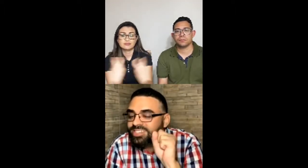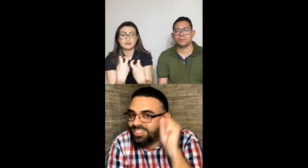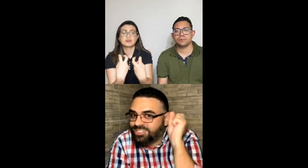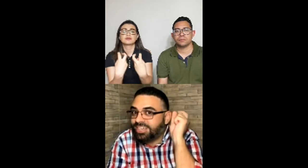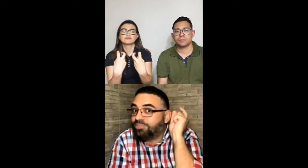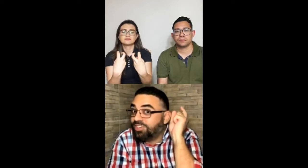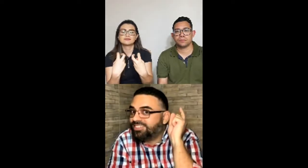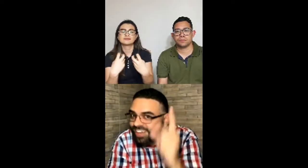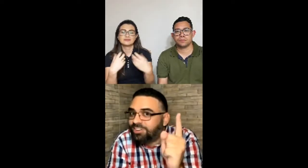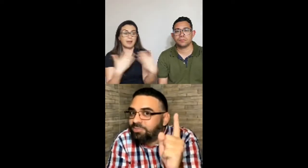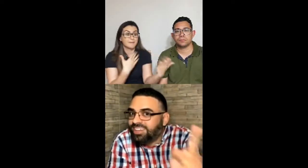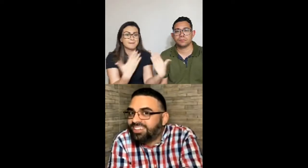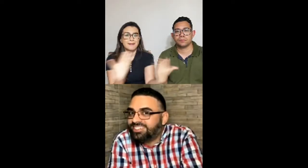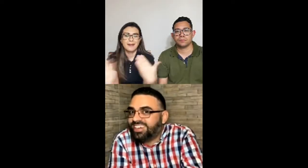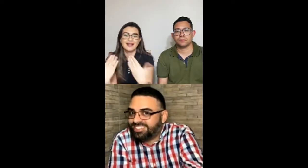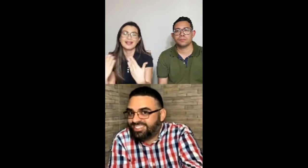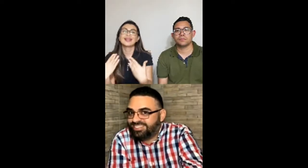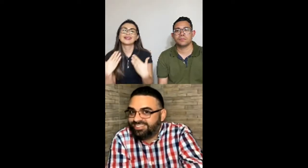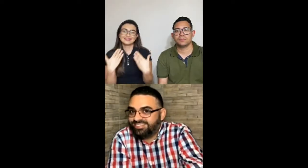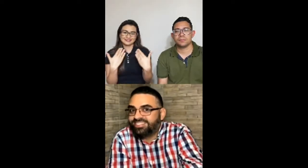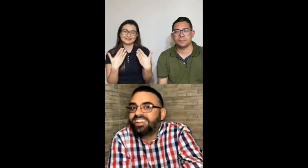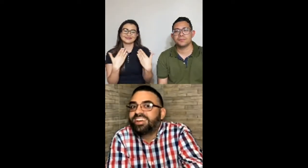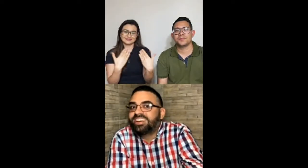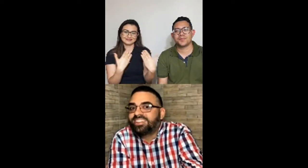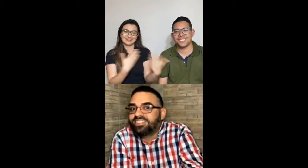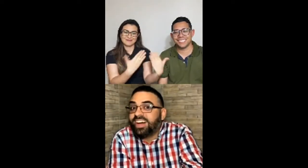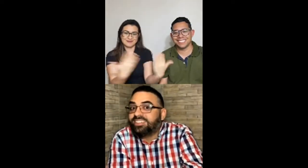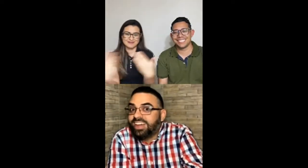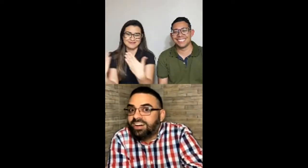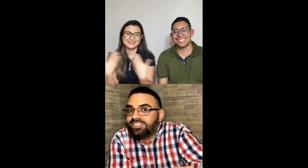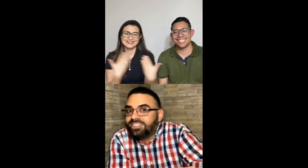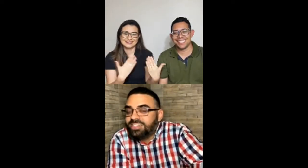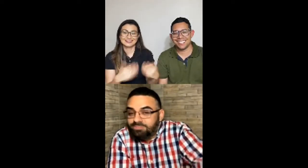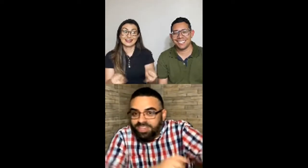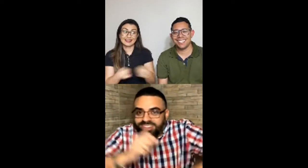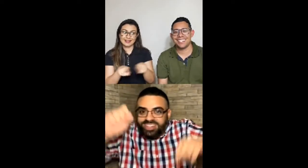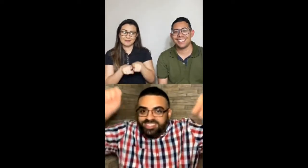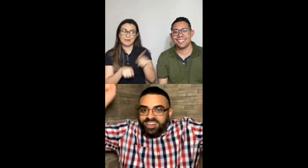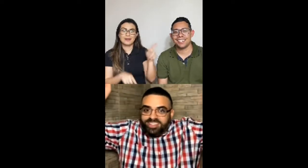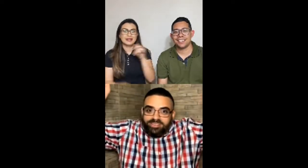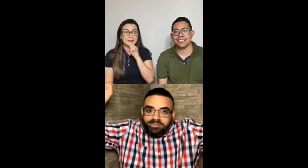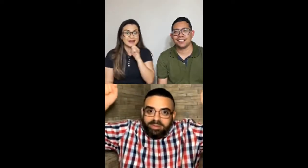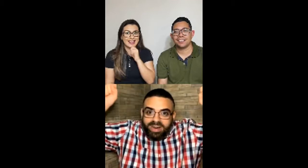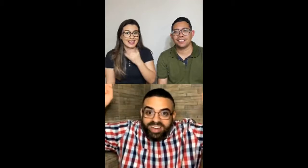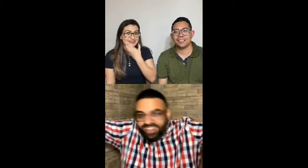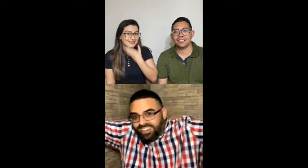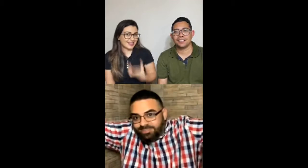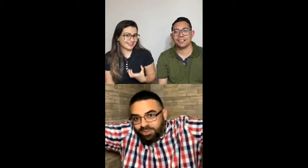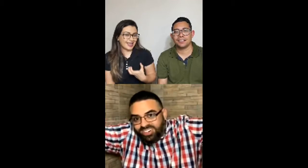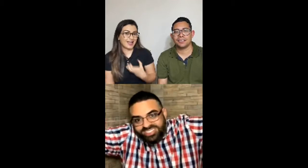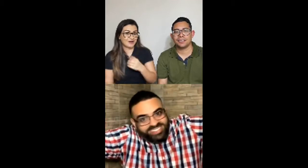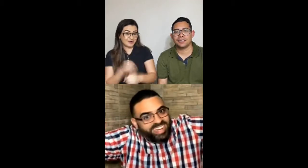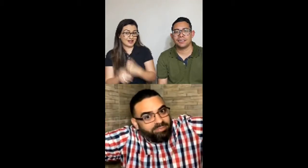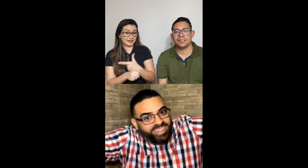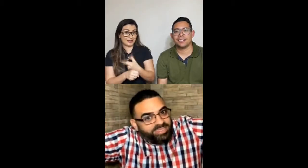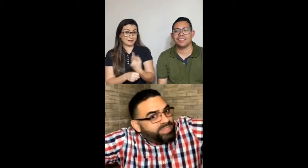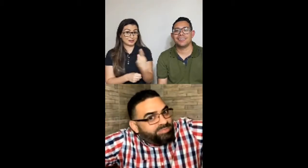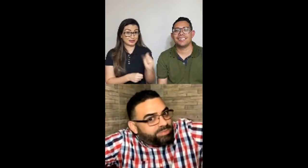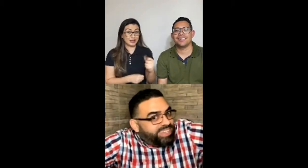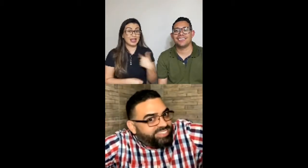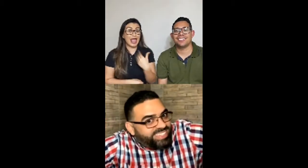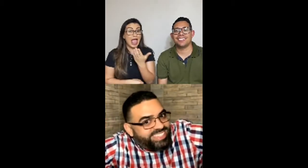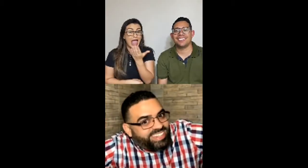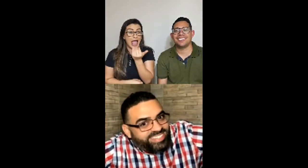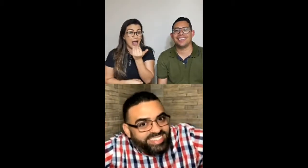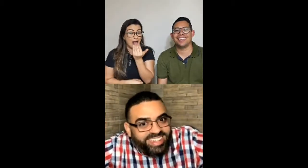botei o pé no chão, sentei com ele e também consegui vencer o desafio da comida com ele. No Natal